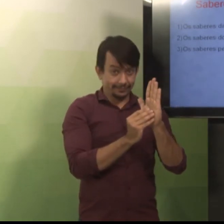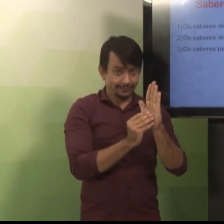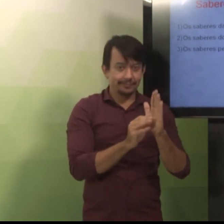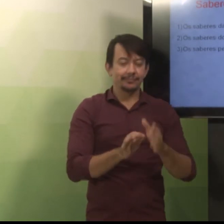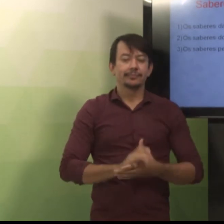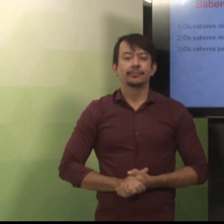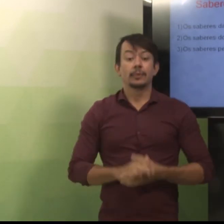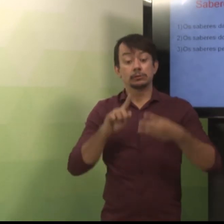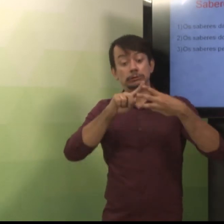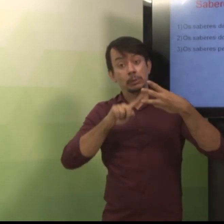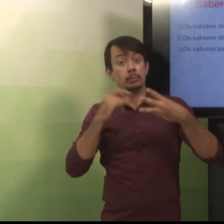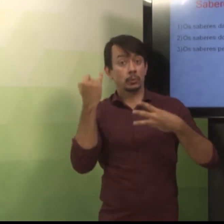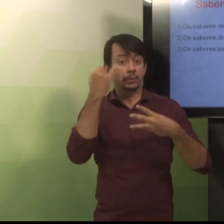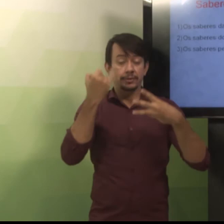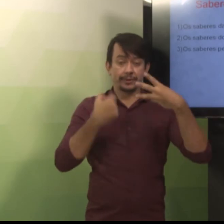organização de plano, esses são os 3 saberes.